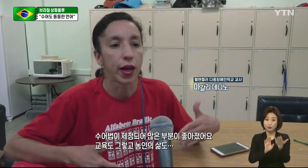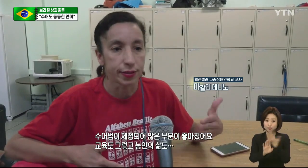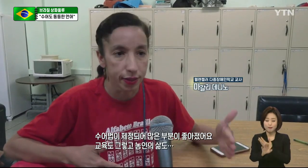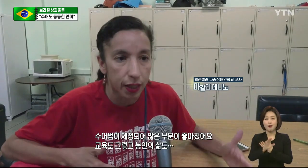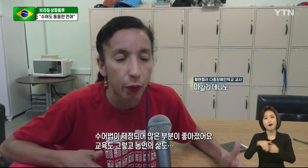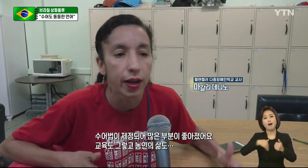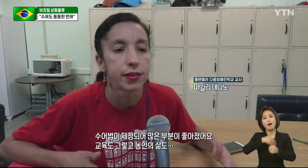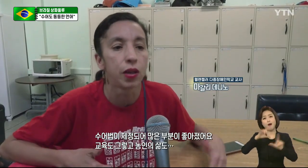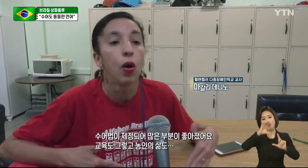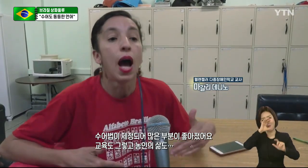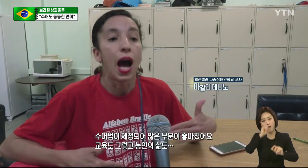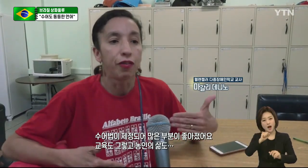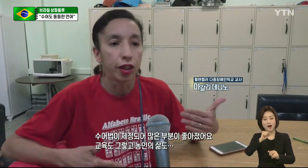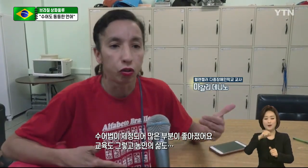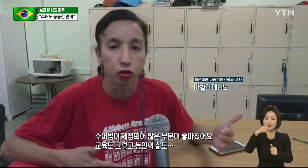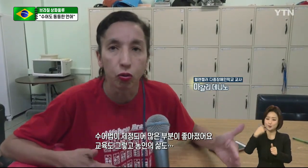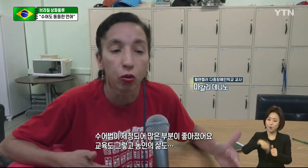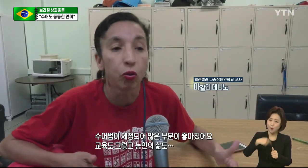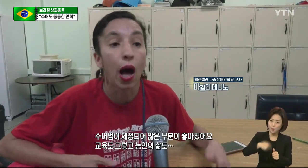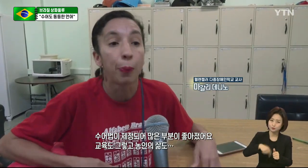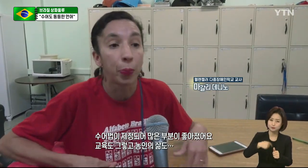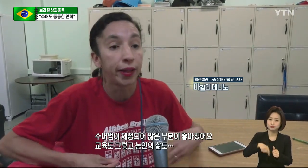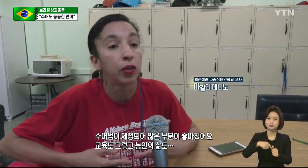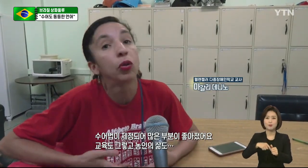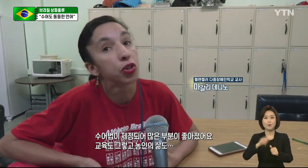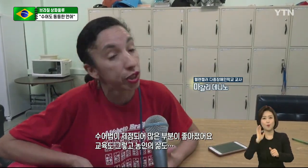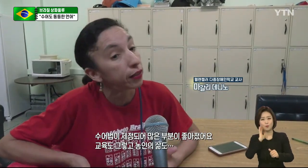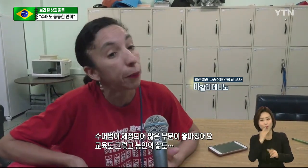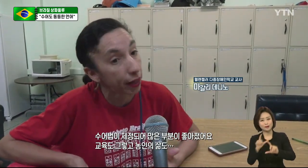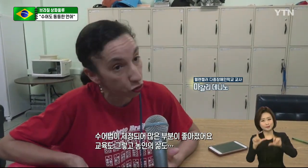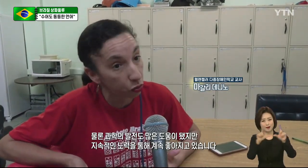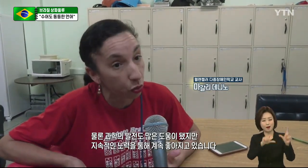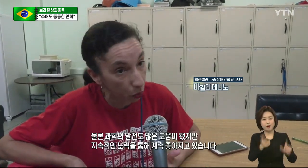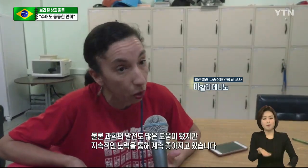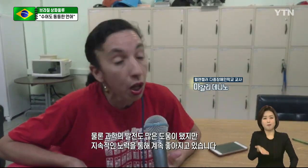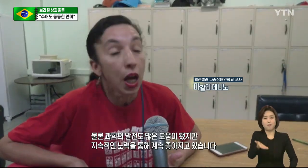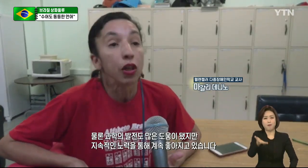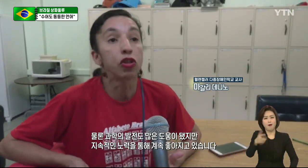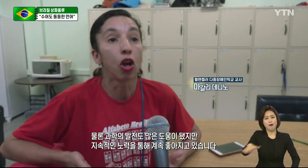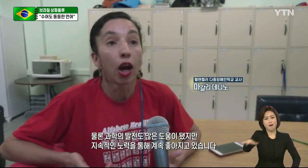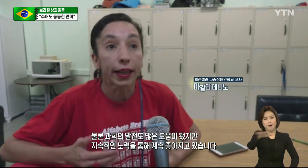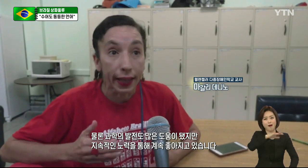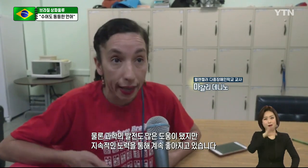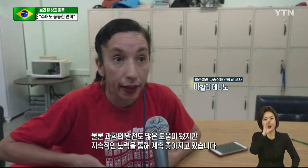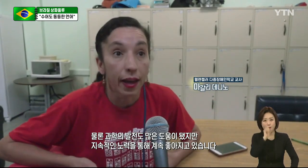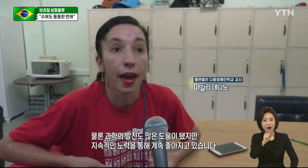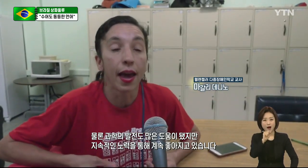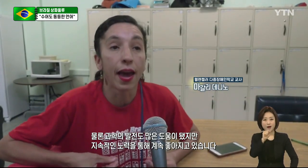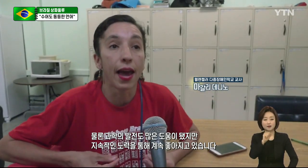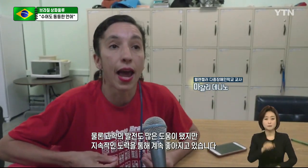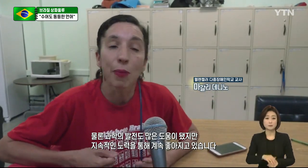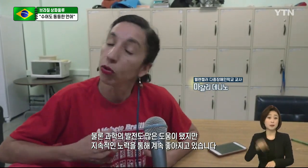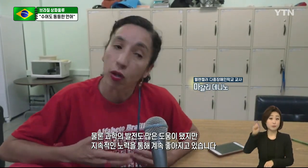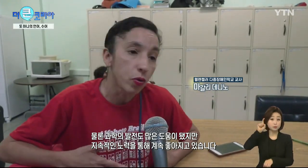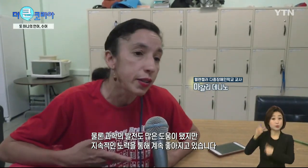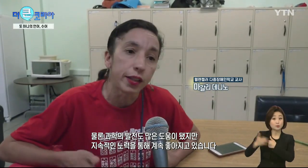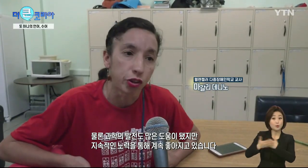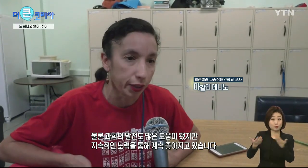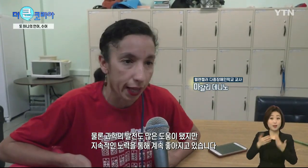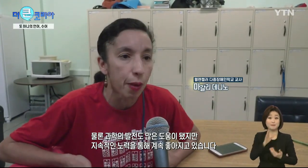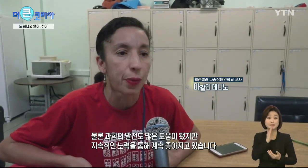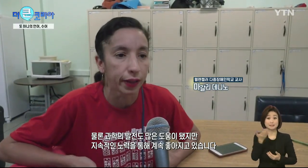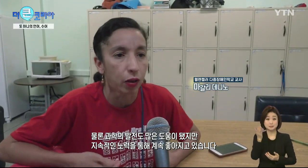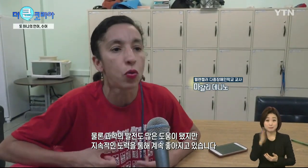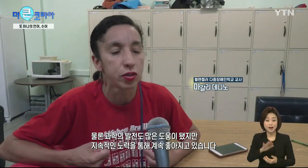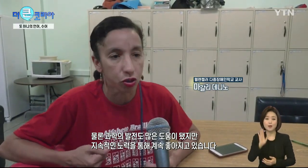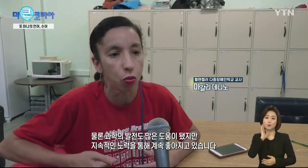relação à educação, em relação à vida do surdo, a própria tecnologia também ajudou. Só que é uma luta